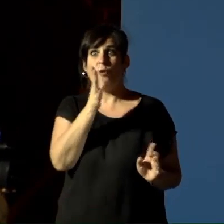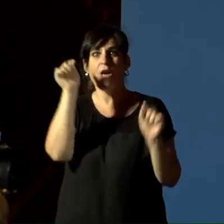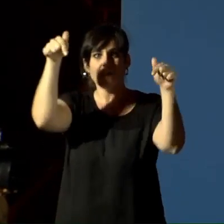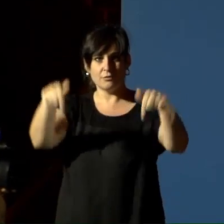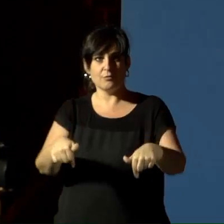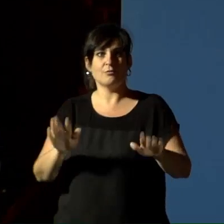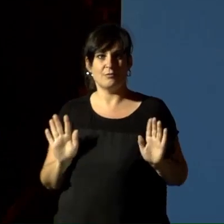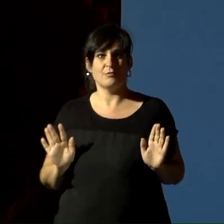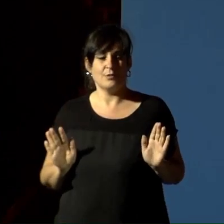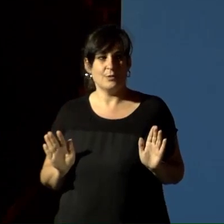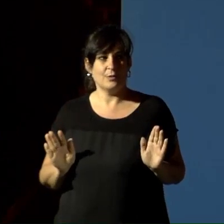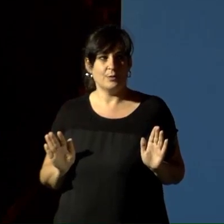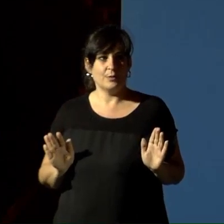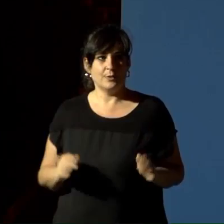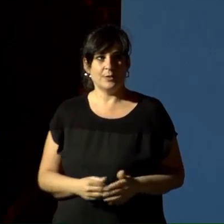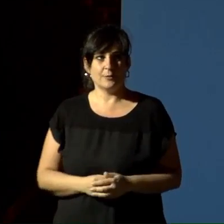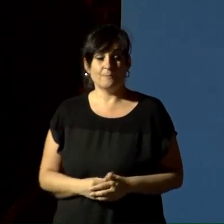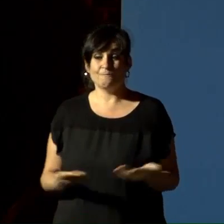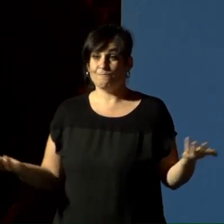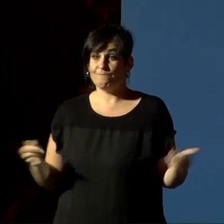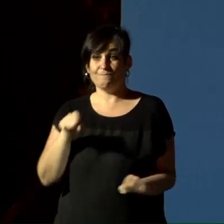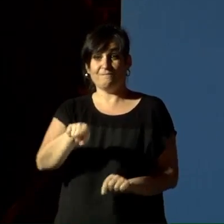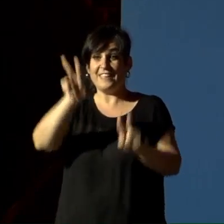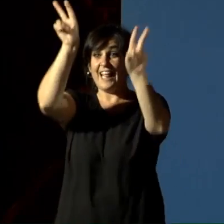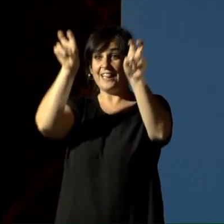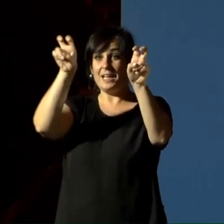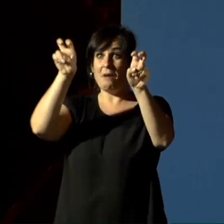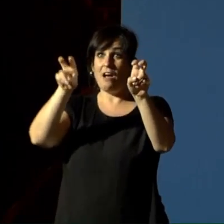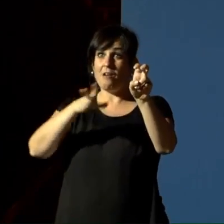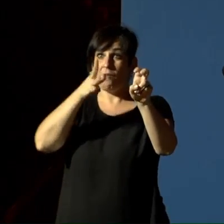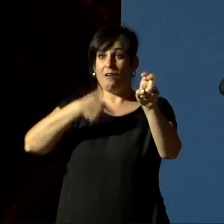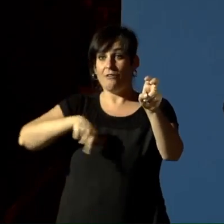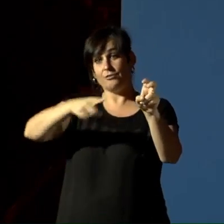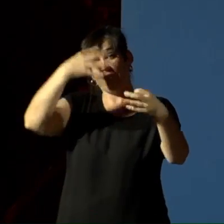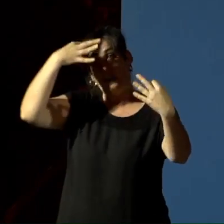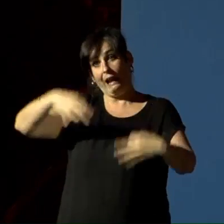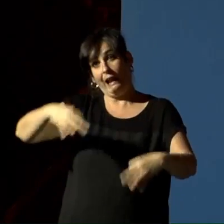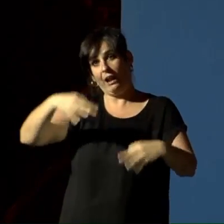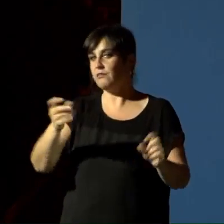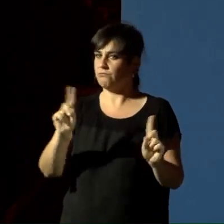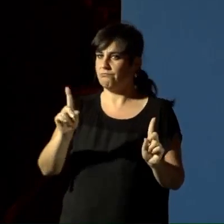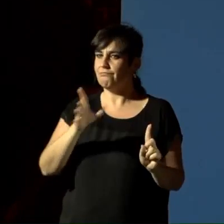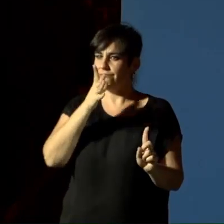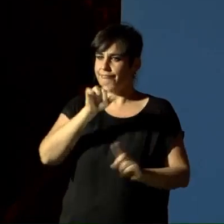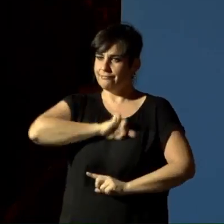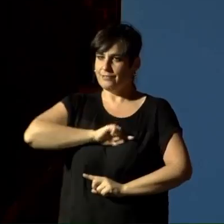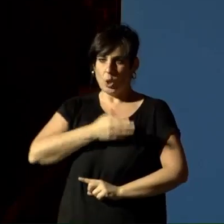mundo. Eso non é unha cuestión de ser ilusos, é unha cuestión de sentir orgullo de